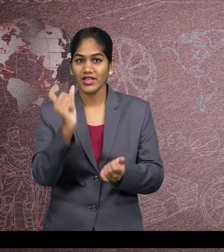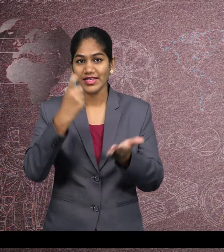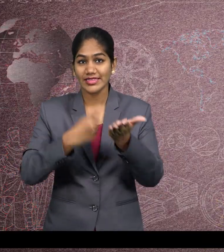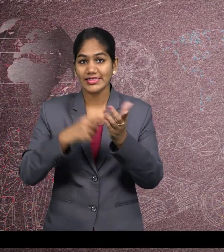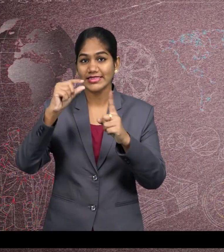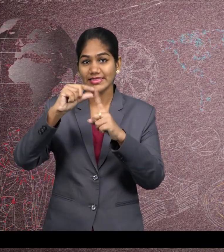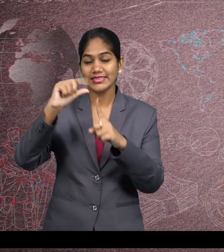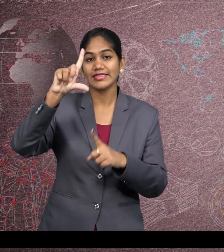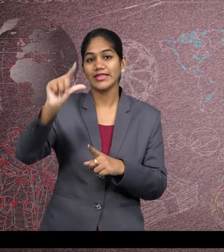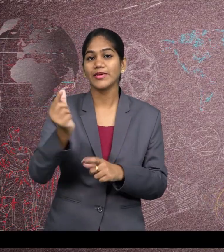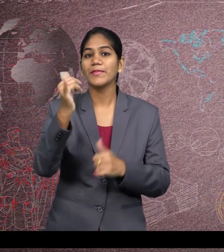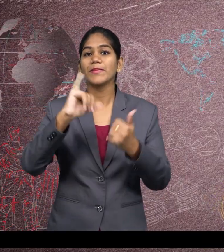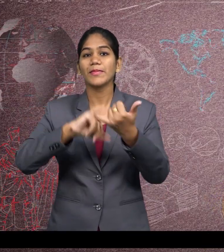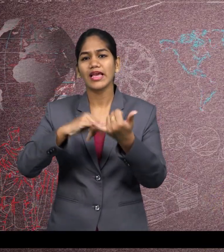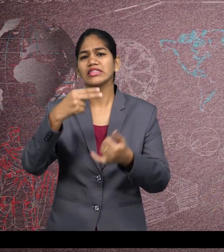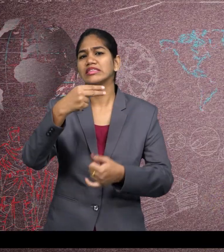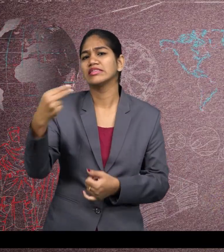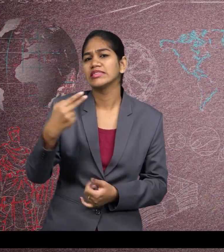உபரி.